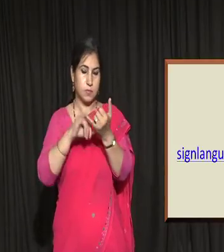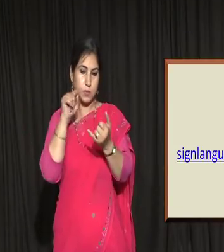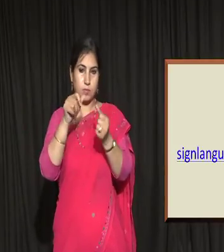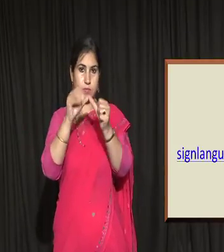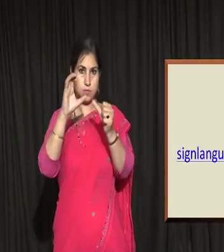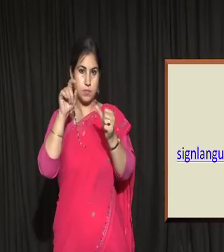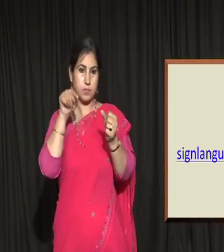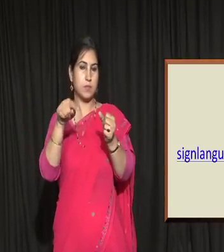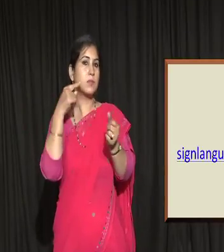signlanguage@nios.ac.in.